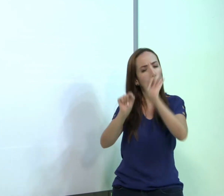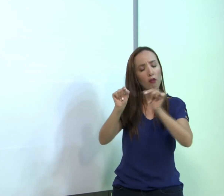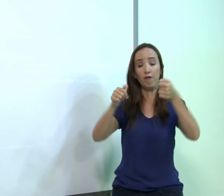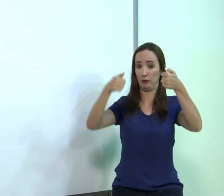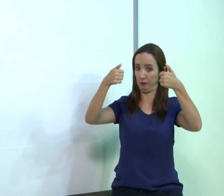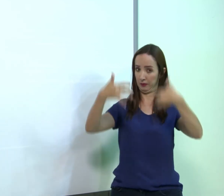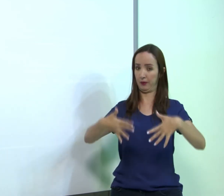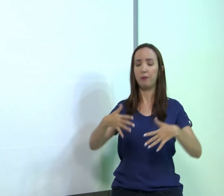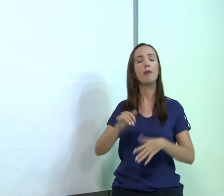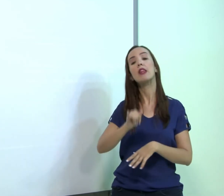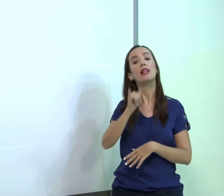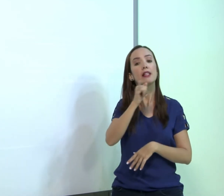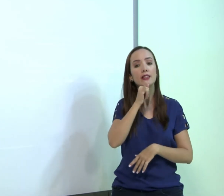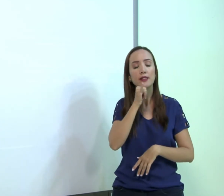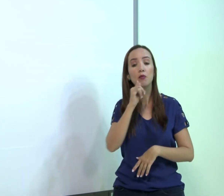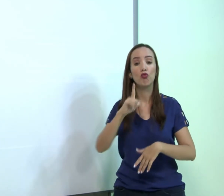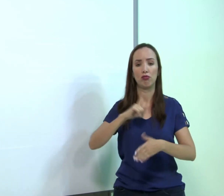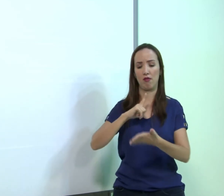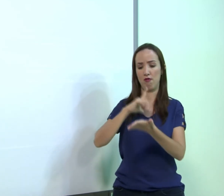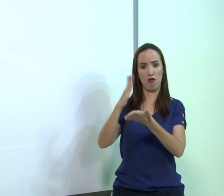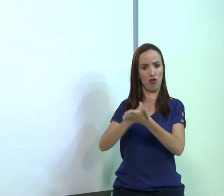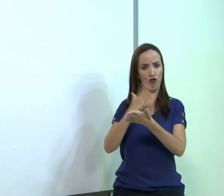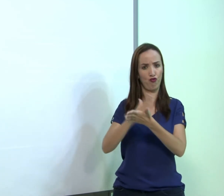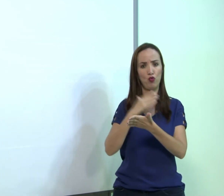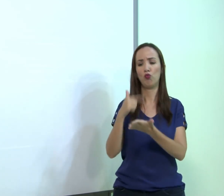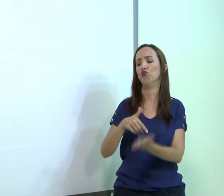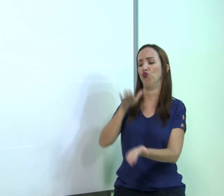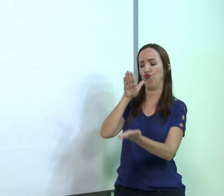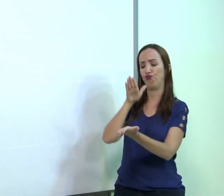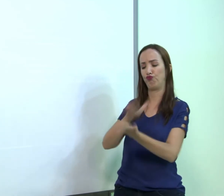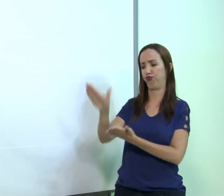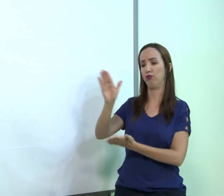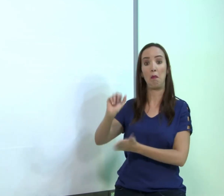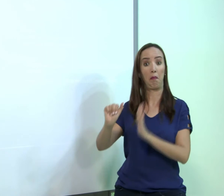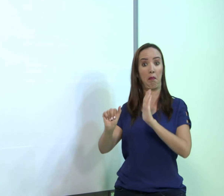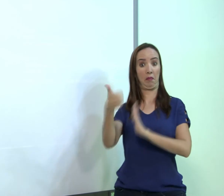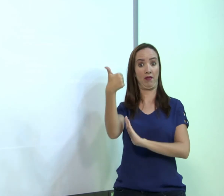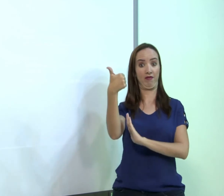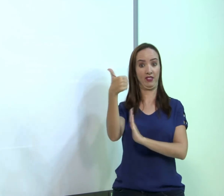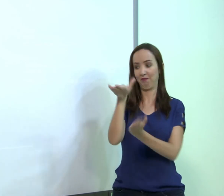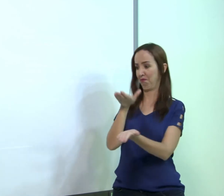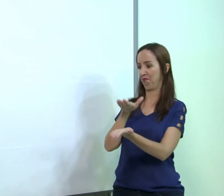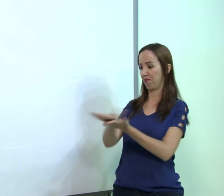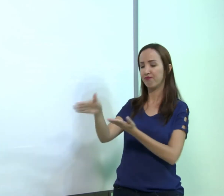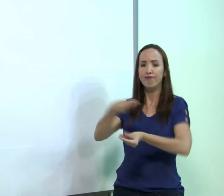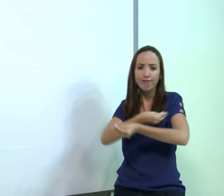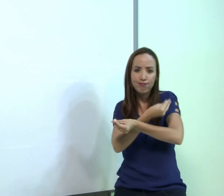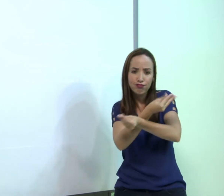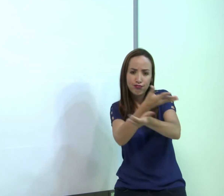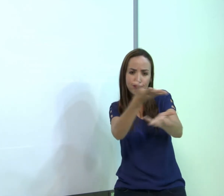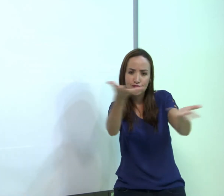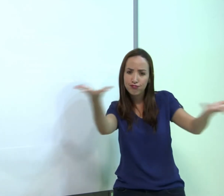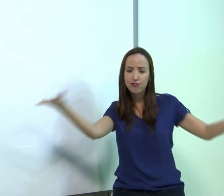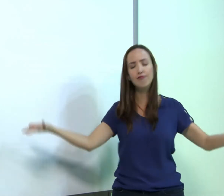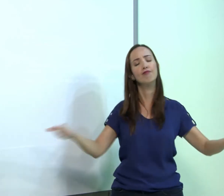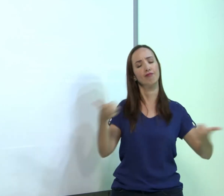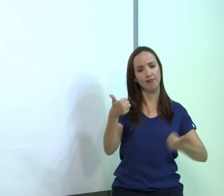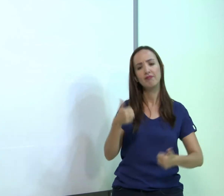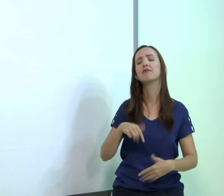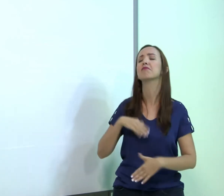Vou explicar para vocês como coloca-se a edição. Então, o livro ele é